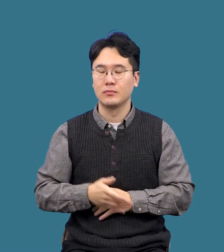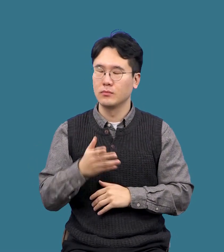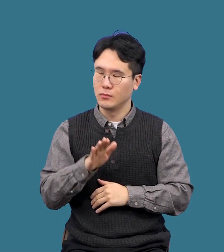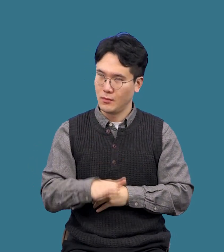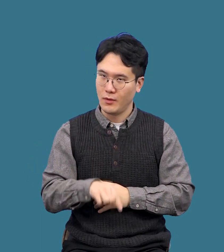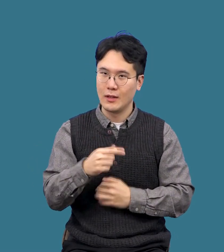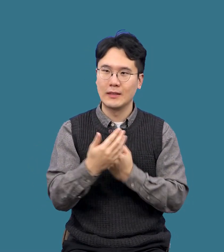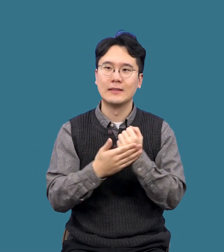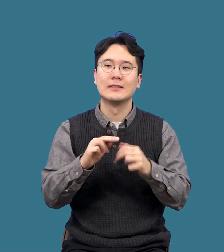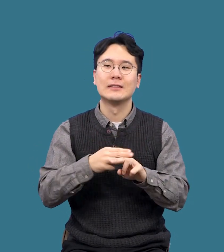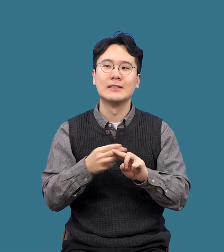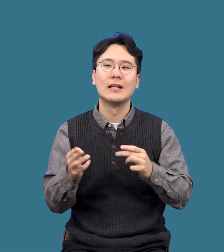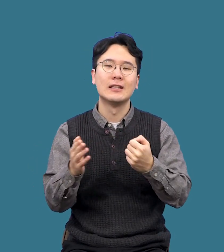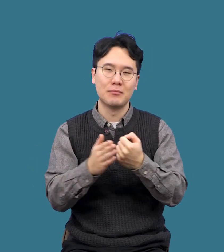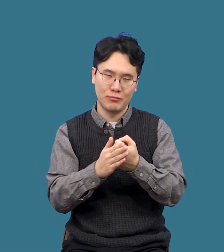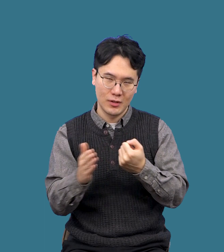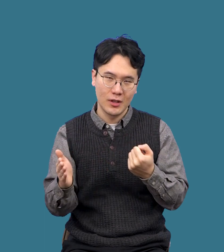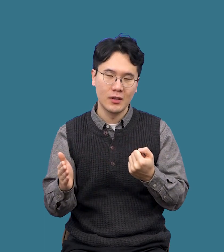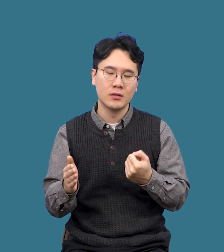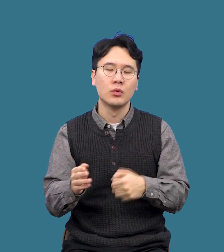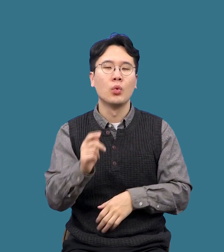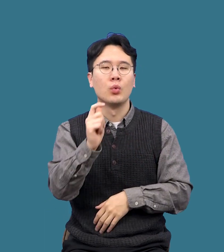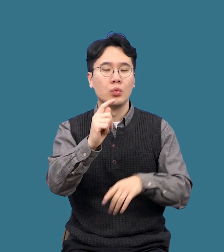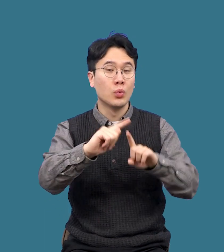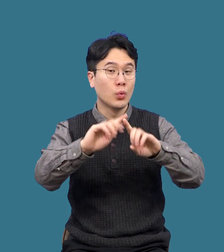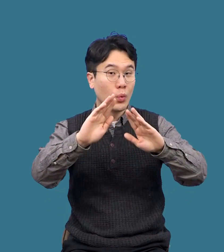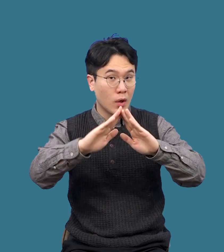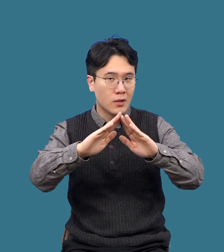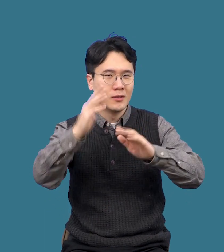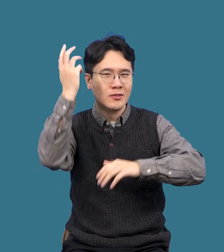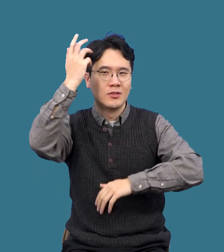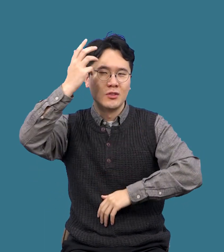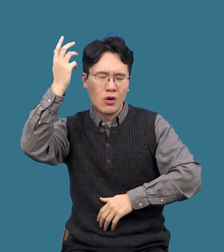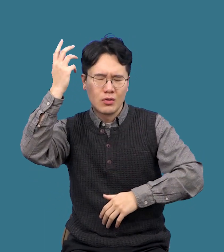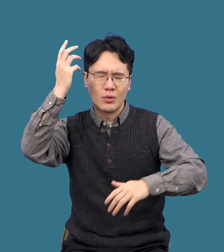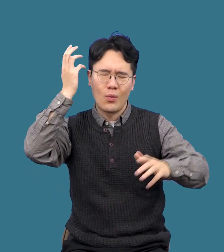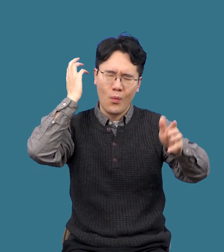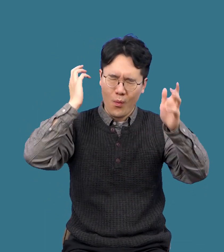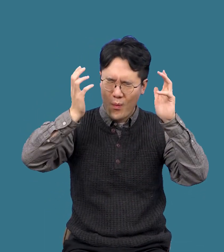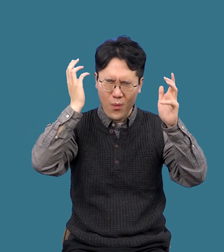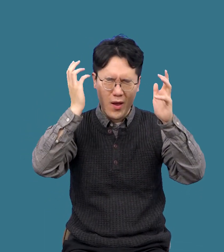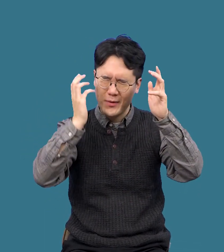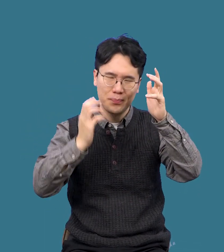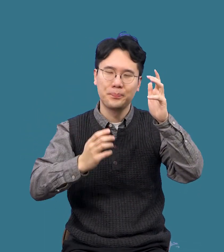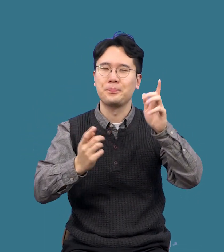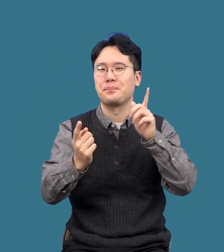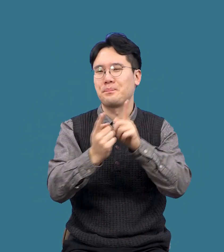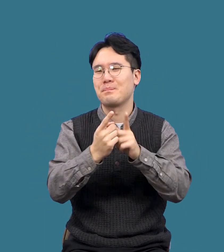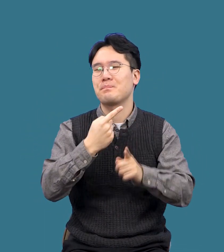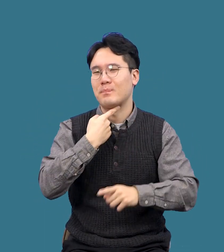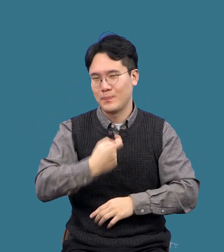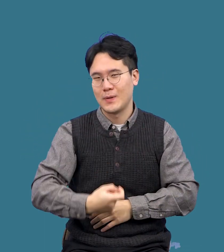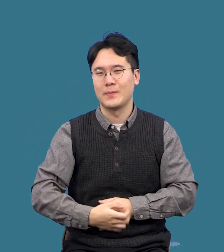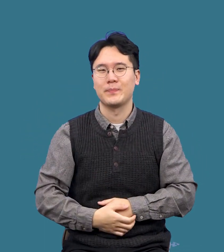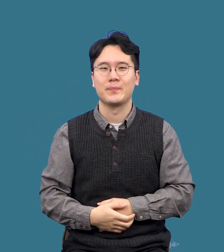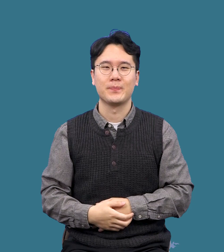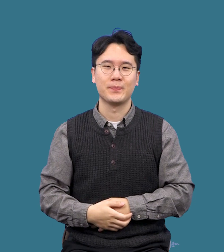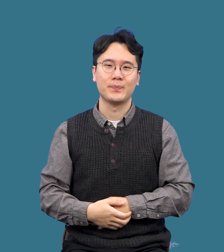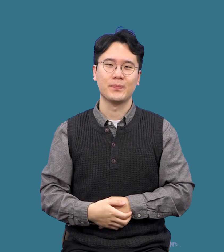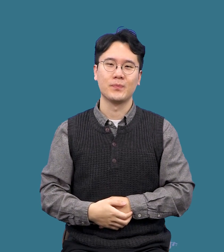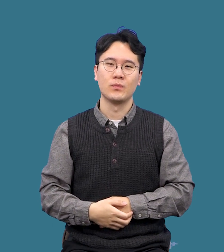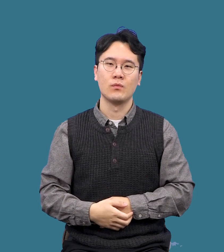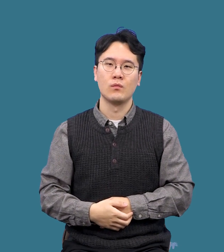때문에 고린도 교회는 영적 혼란을 겪기도 했습니다. 자, 이런 고린도 교회를 향해서